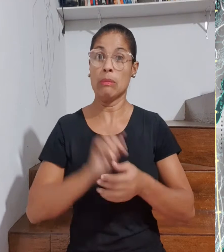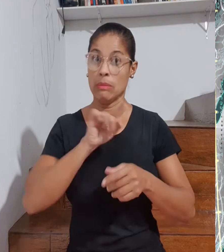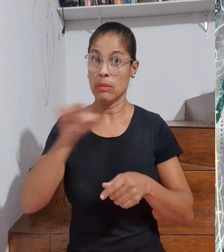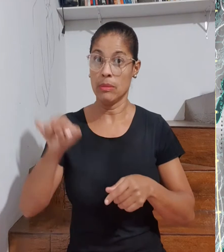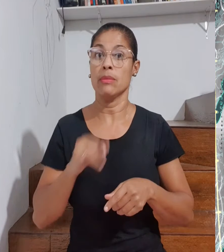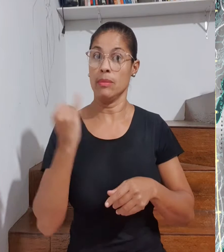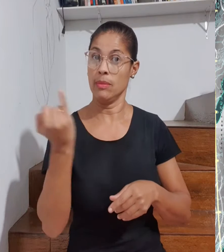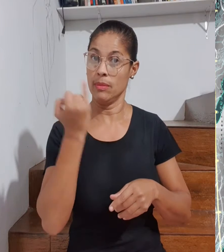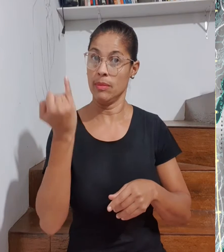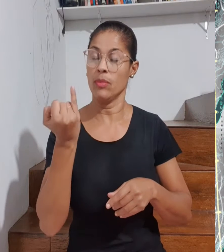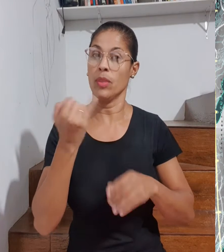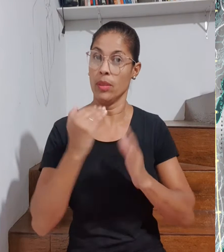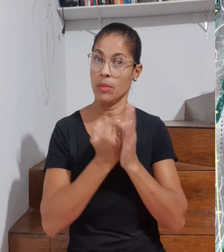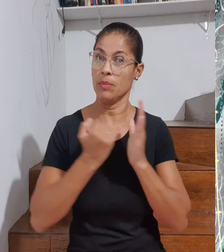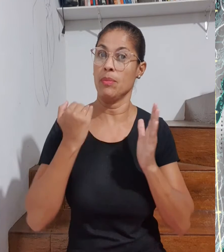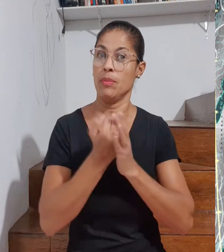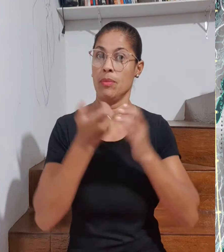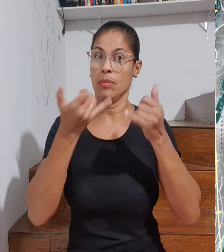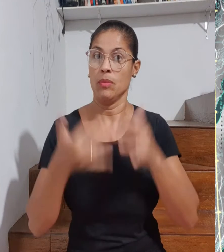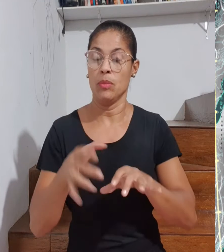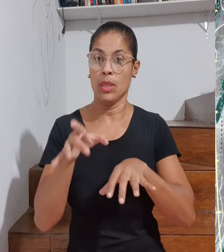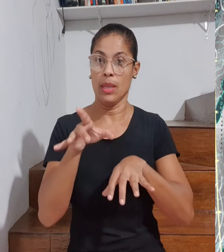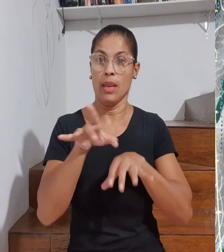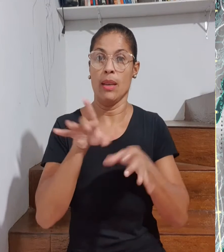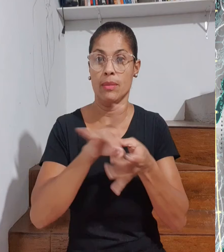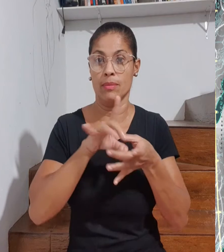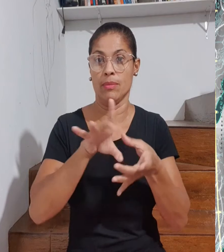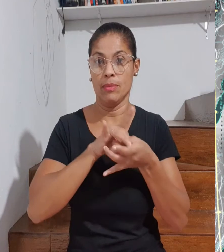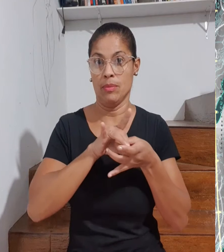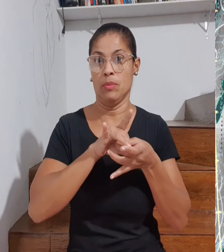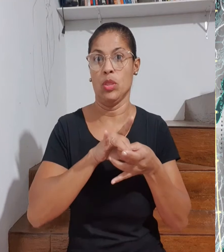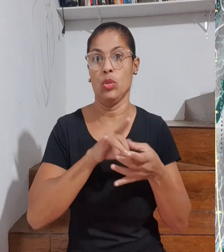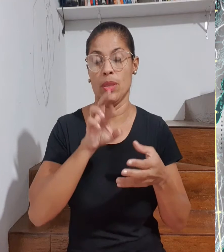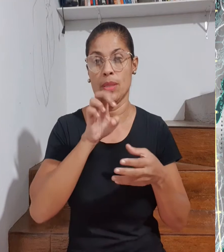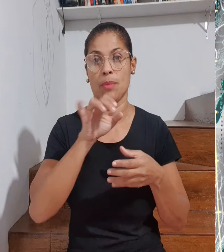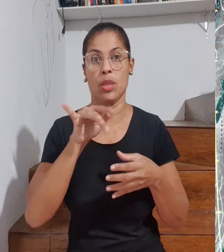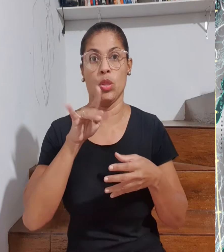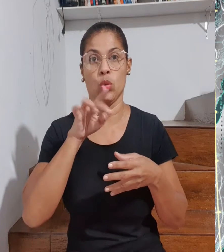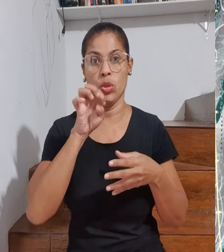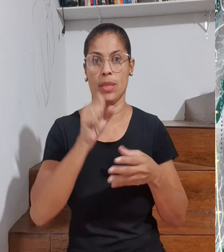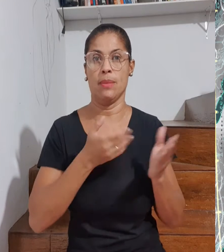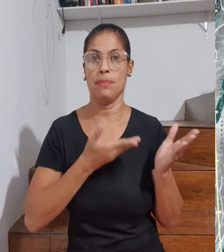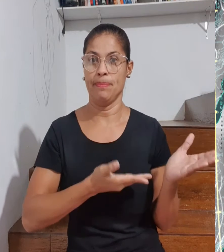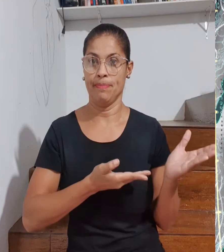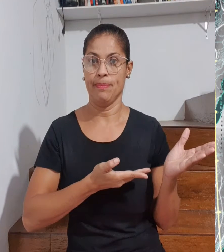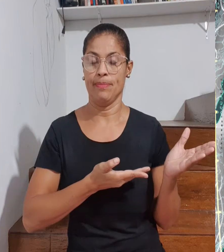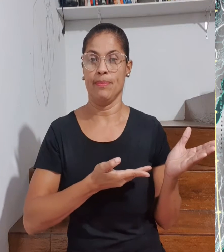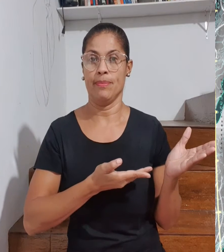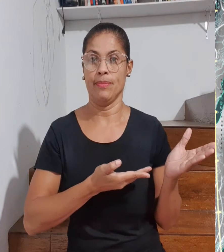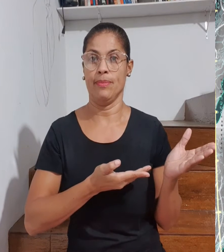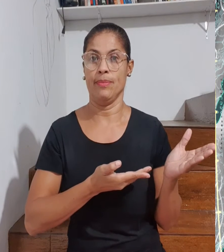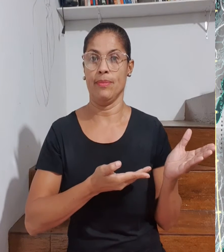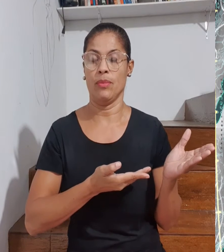Devido à sua importância, vamos falar mais sobre os receptores muscarínicos do tipo M1, M2 e